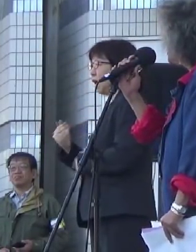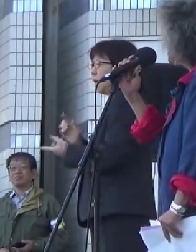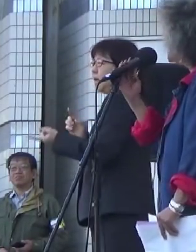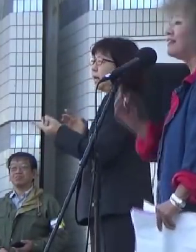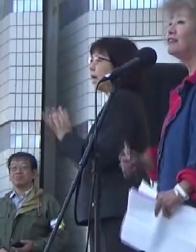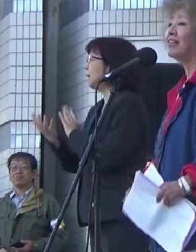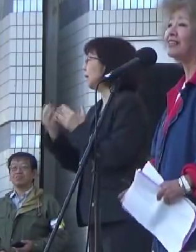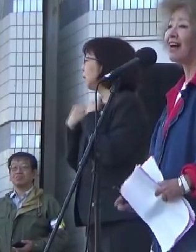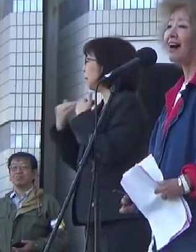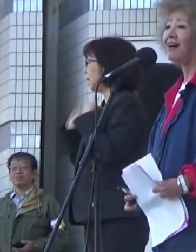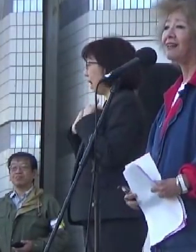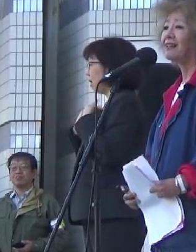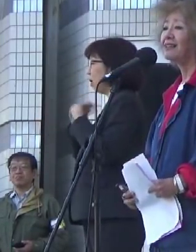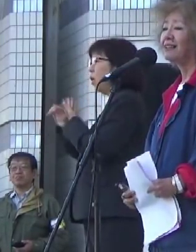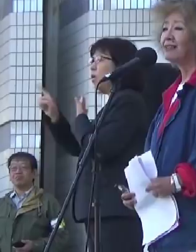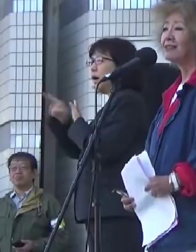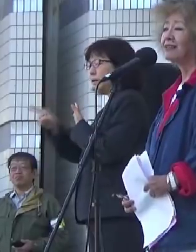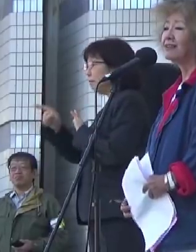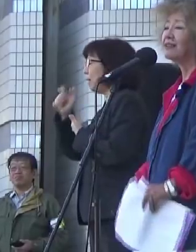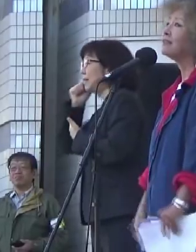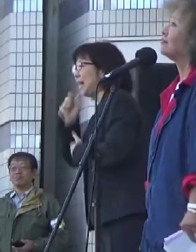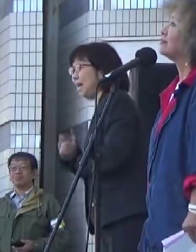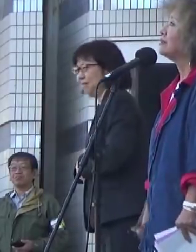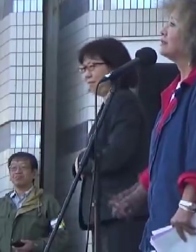変えることができるんですか。